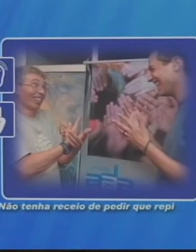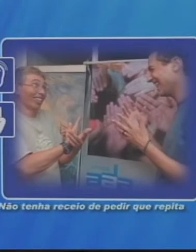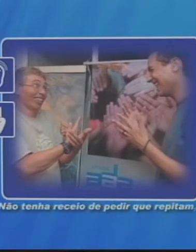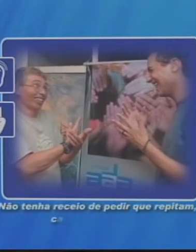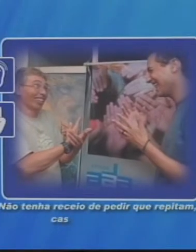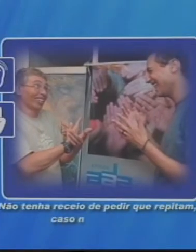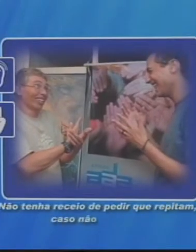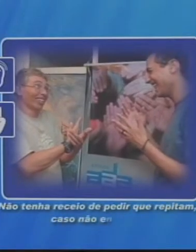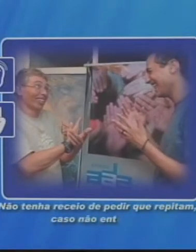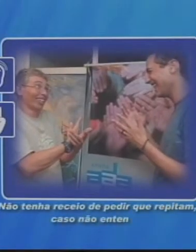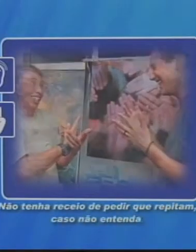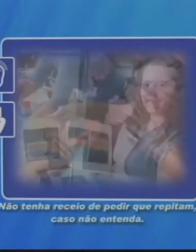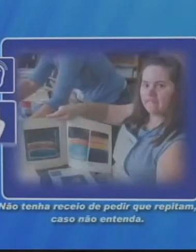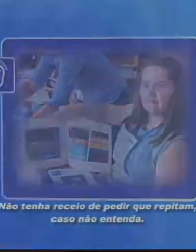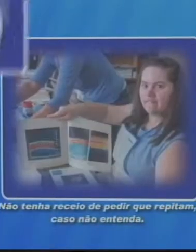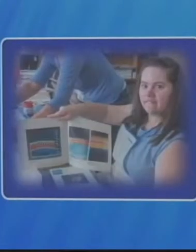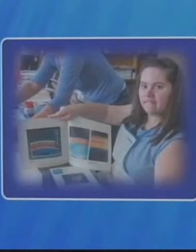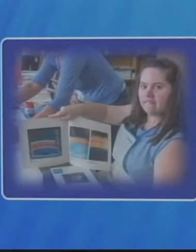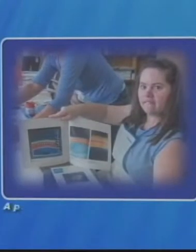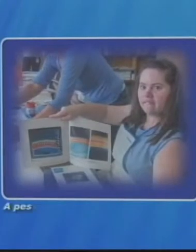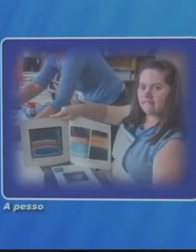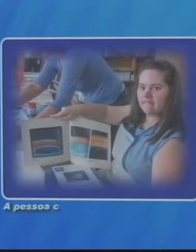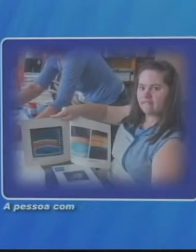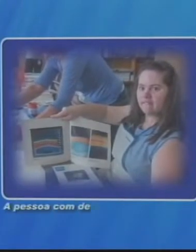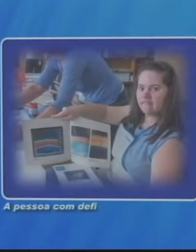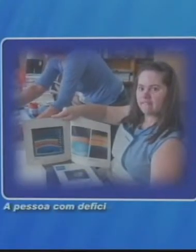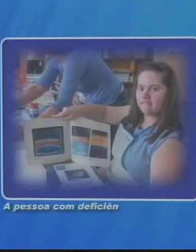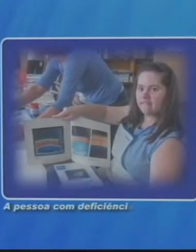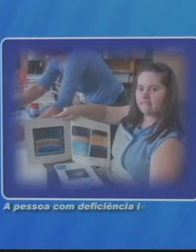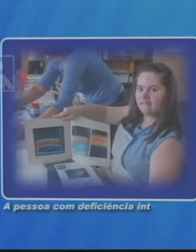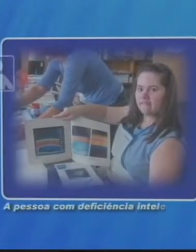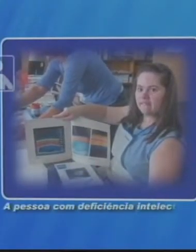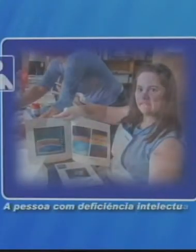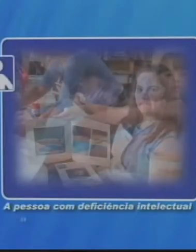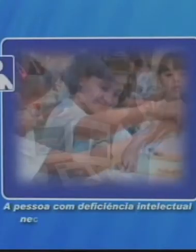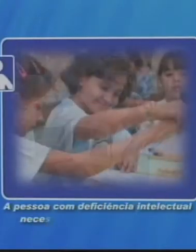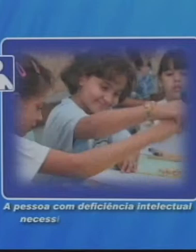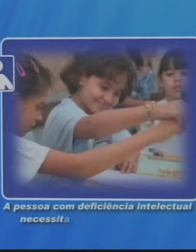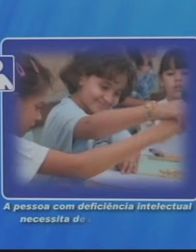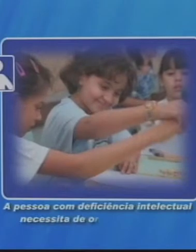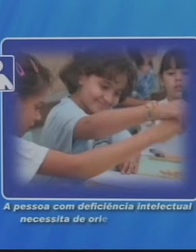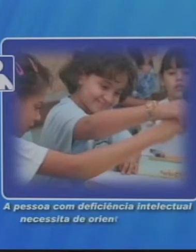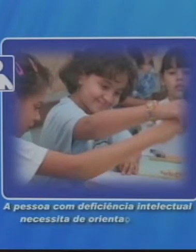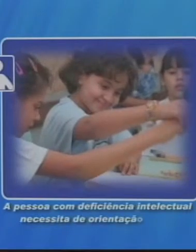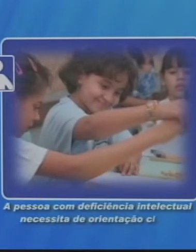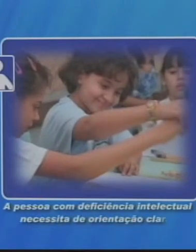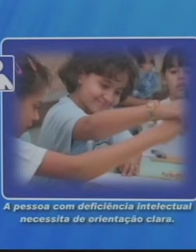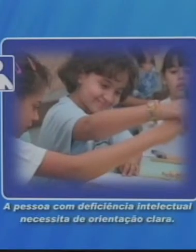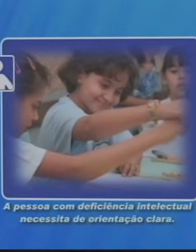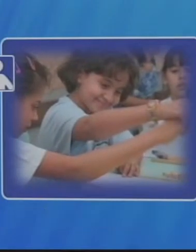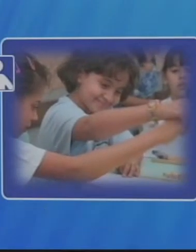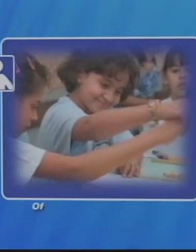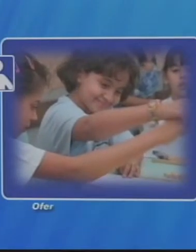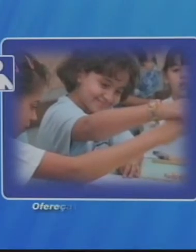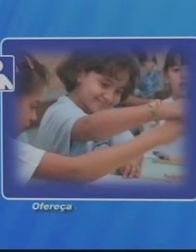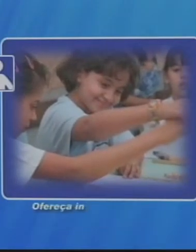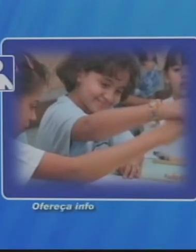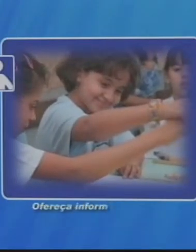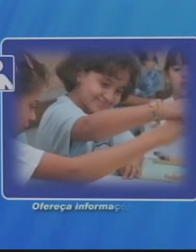repitam caso não entenda a pessoa com deficiência intelectual necessita de orientação Clara ofereça informações